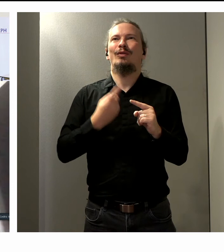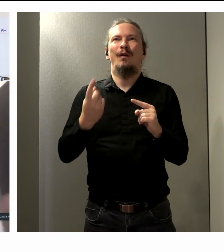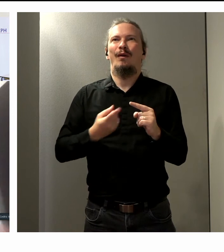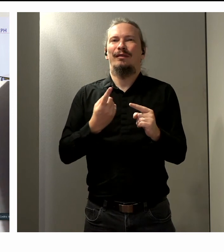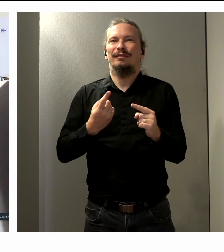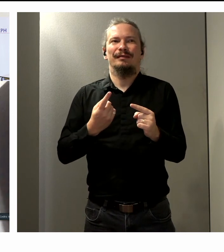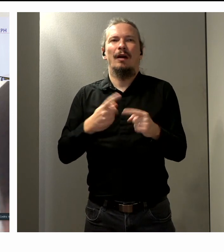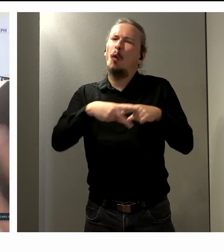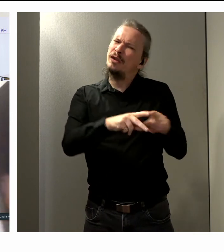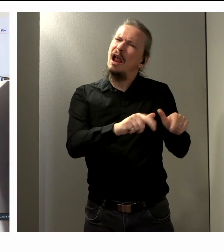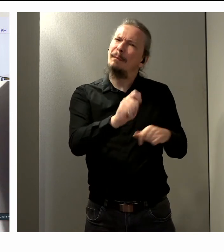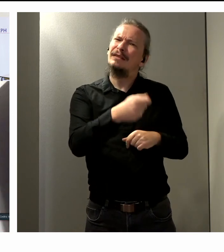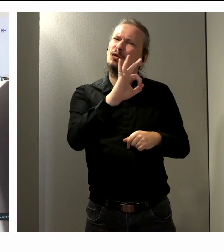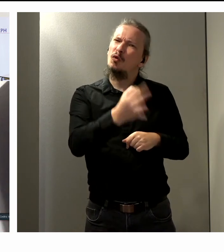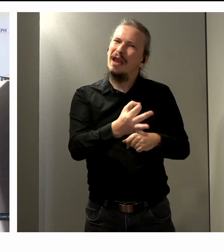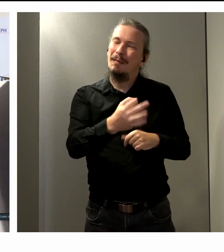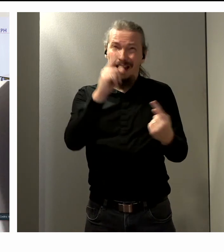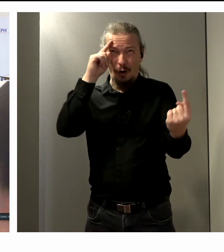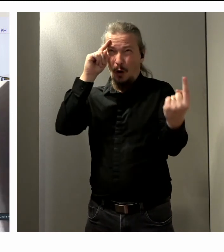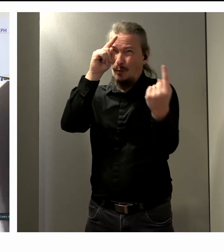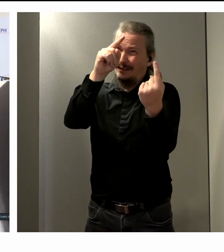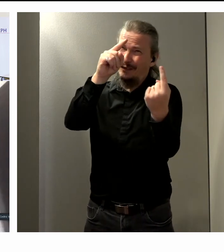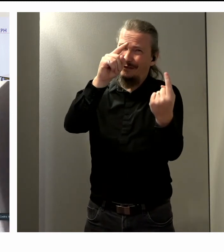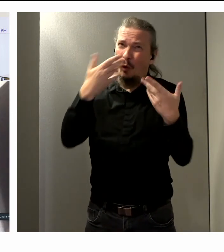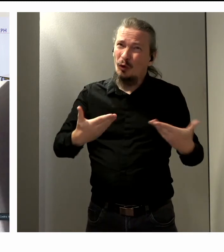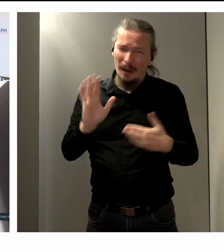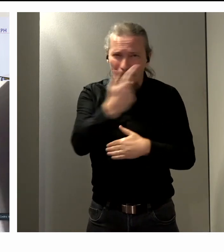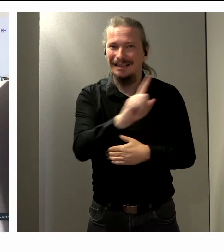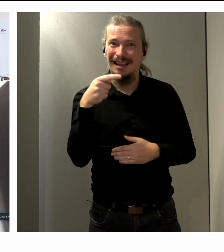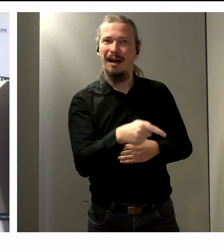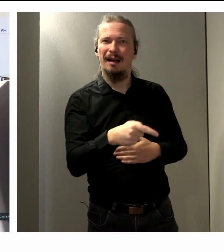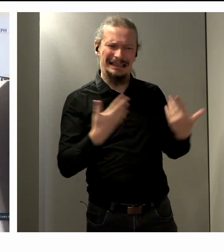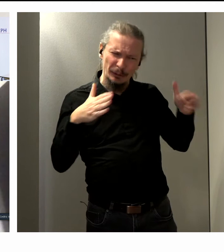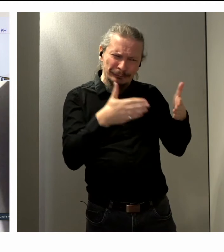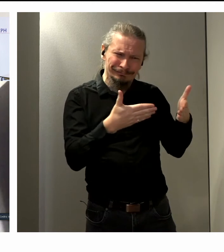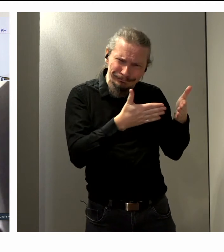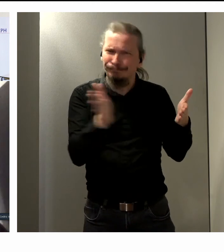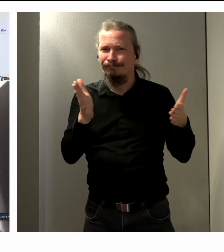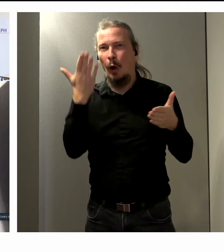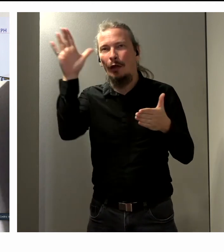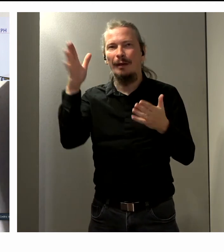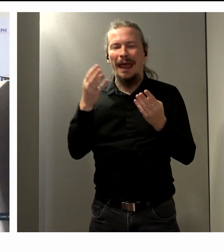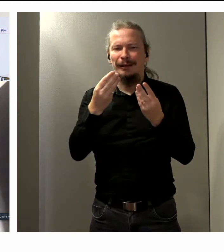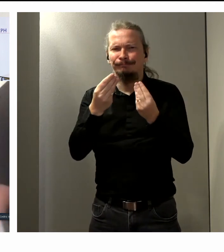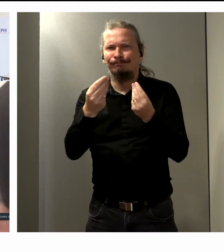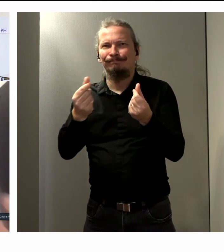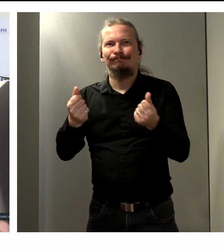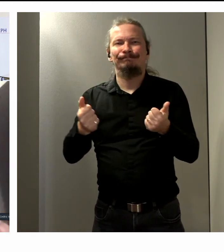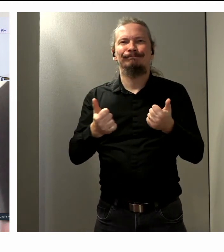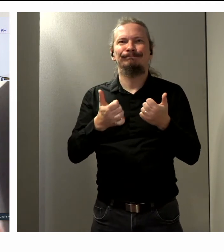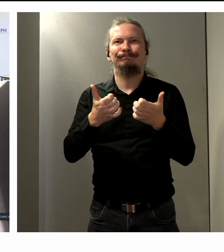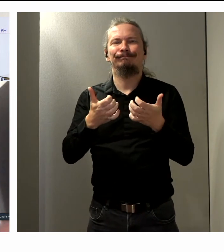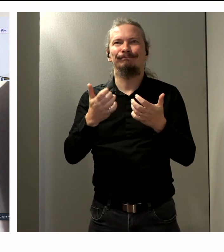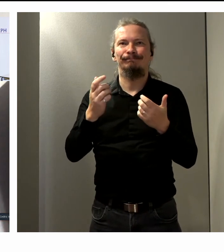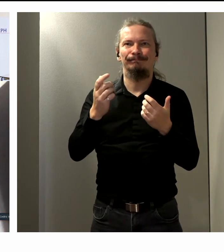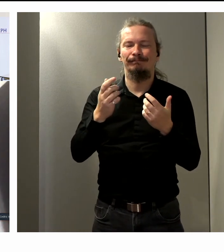s'agit d'utiliser les outils, bien sûr, il s'agit d'imposer qu'ils soient là, mais c'est autre chose qui est beaucoup moins tangible, beaucoup plus dans le